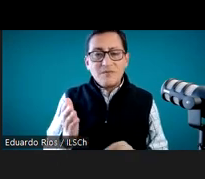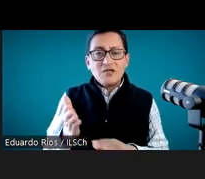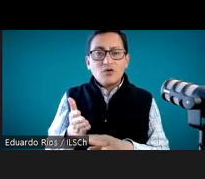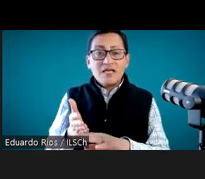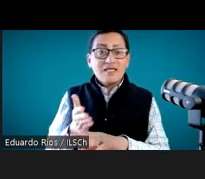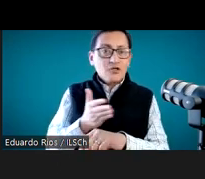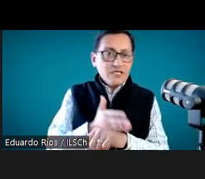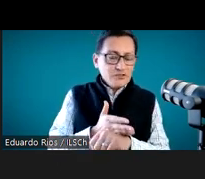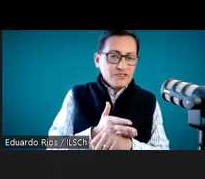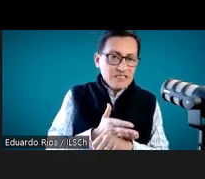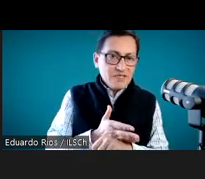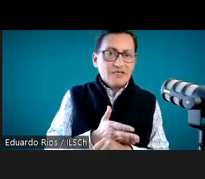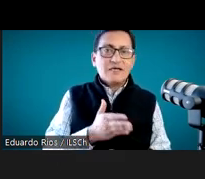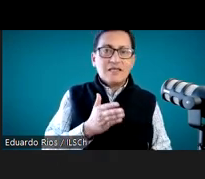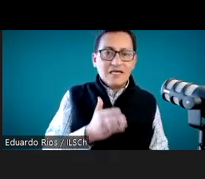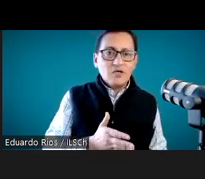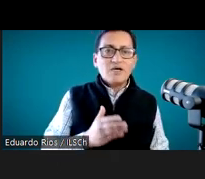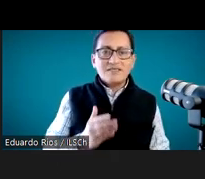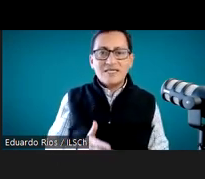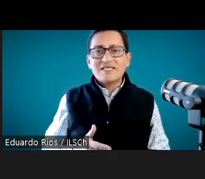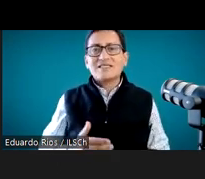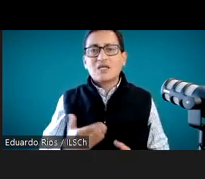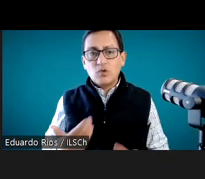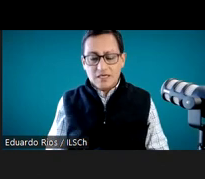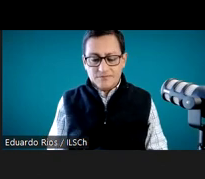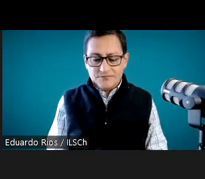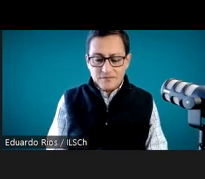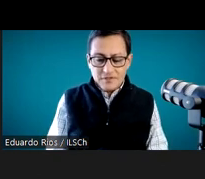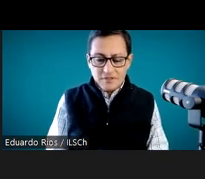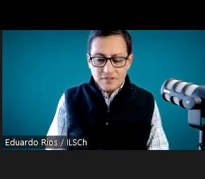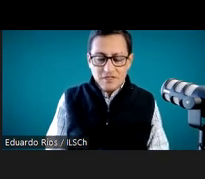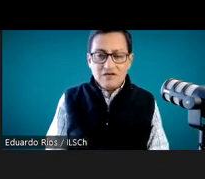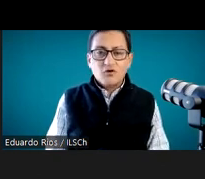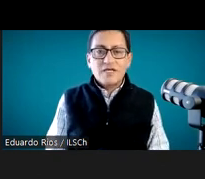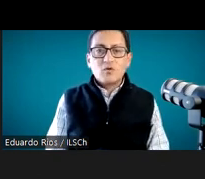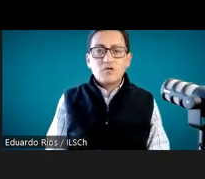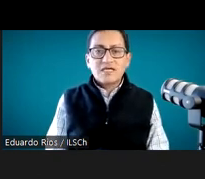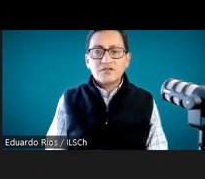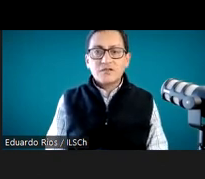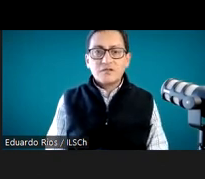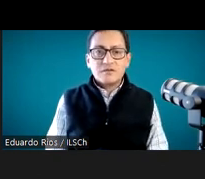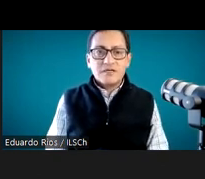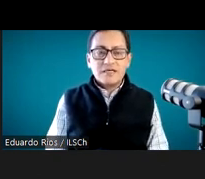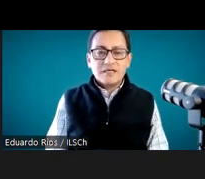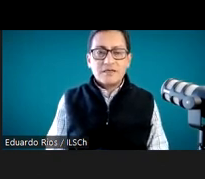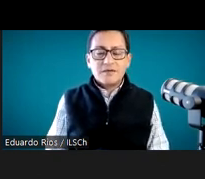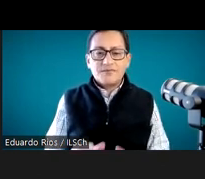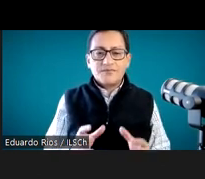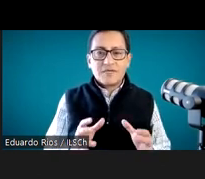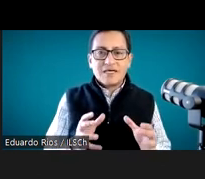un elemento anterior a eso que se llama la lengua de señas natural. La forma de comunicación